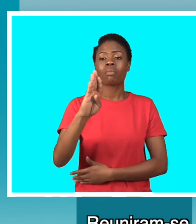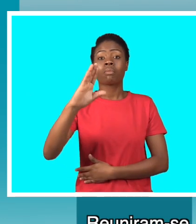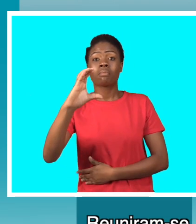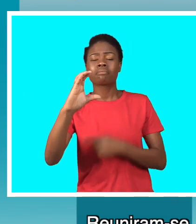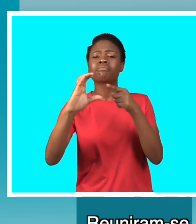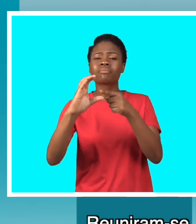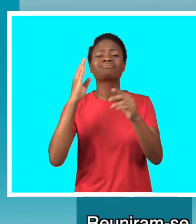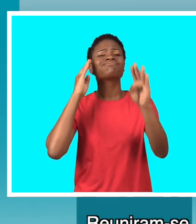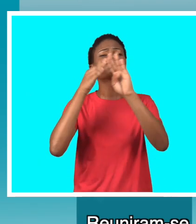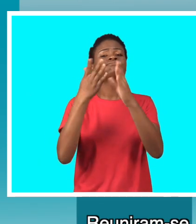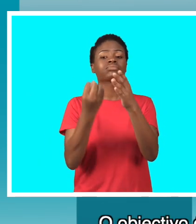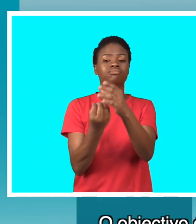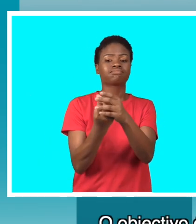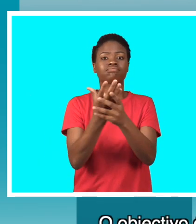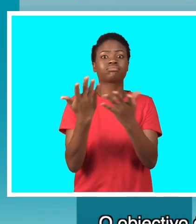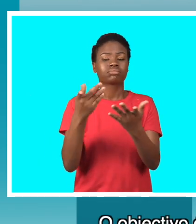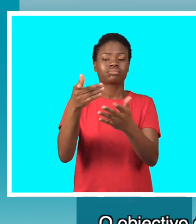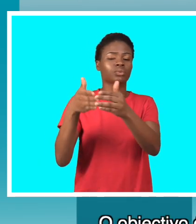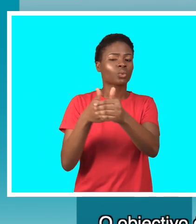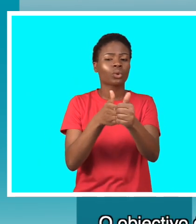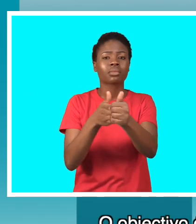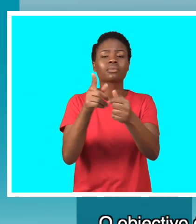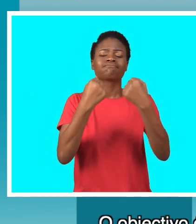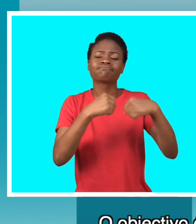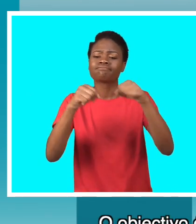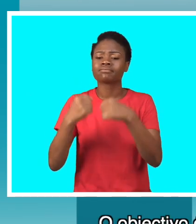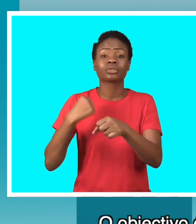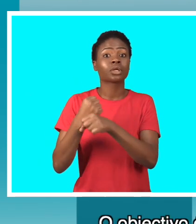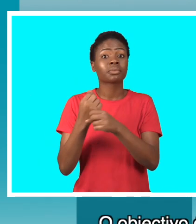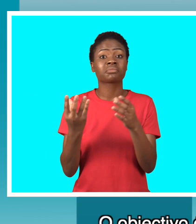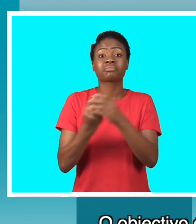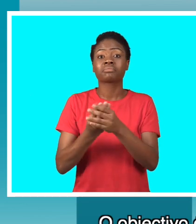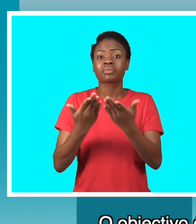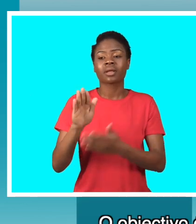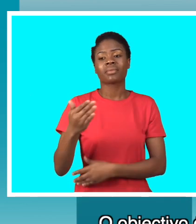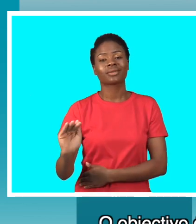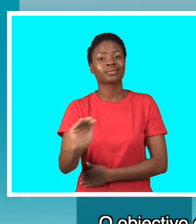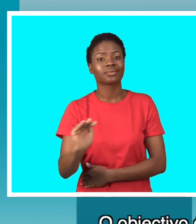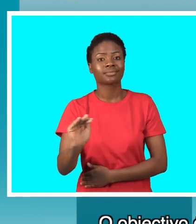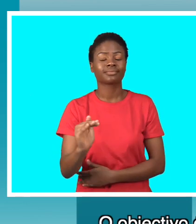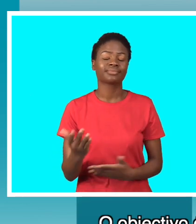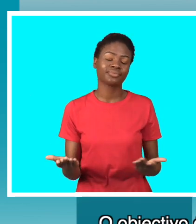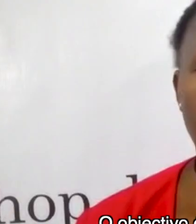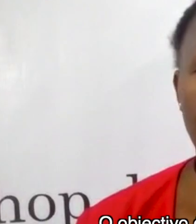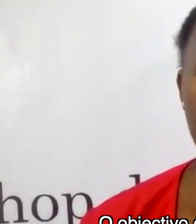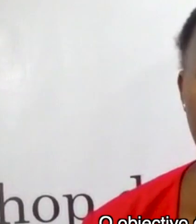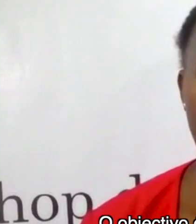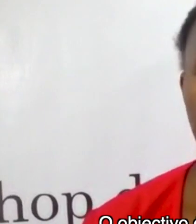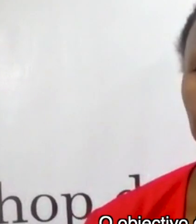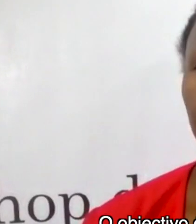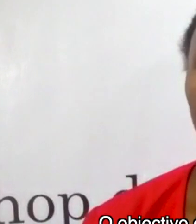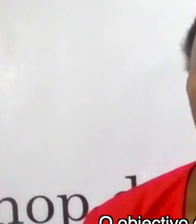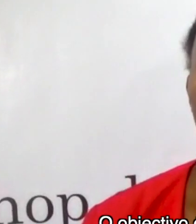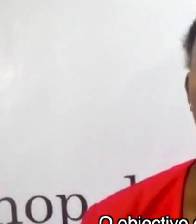baseada na comunidade. O objetivo é criar instrumentos que facilitem as atividades dos